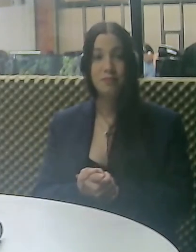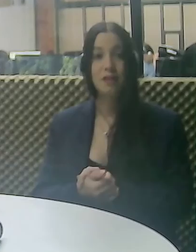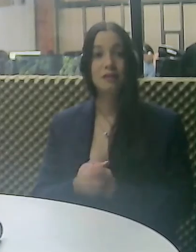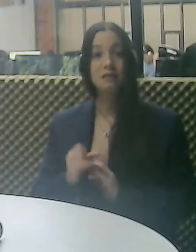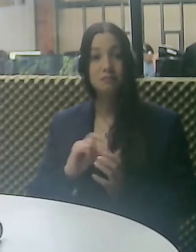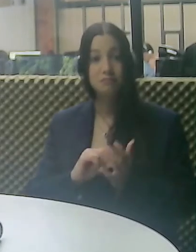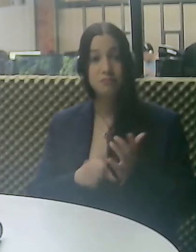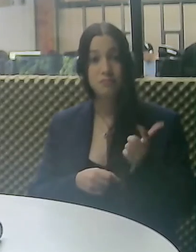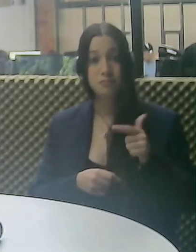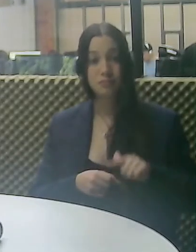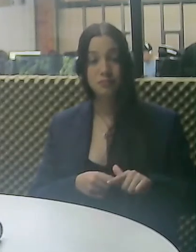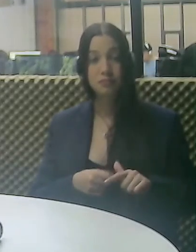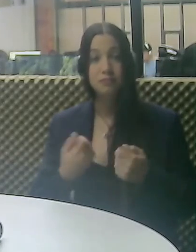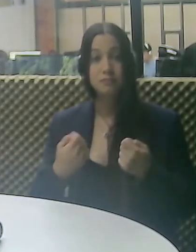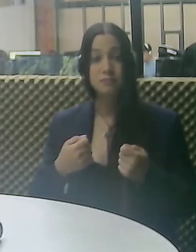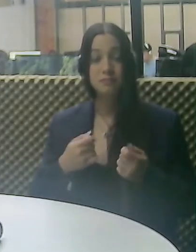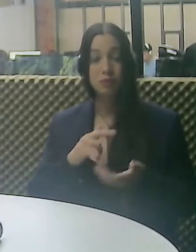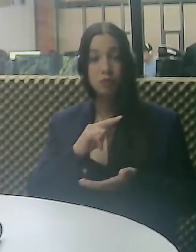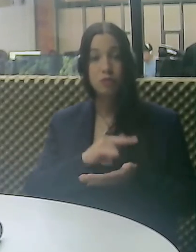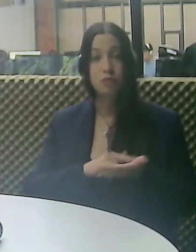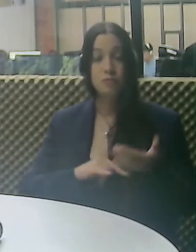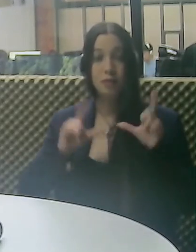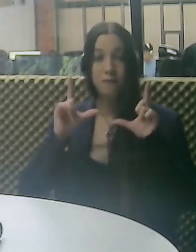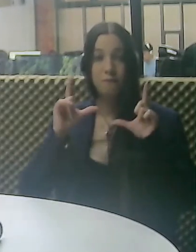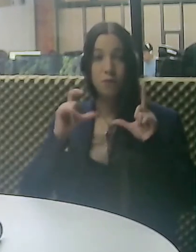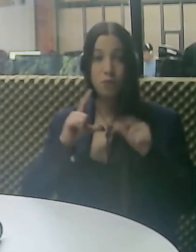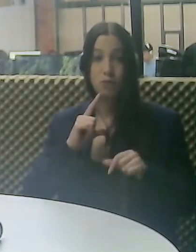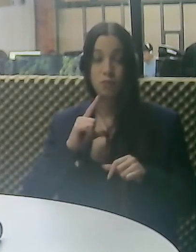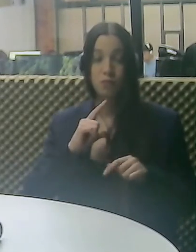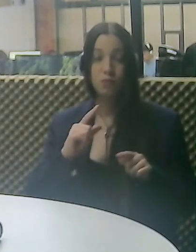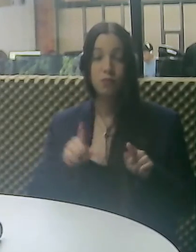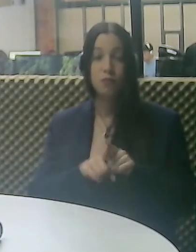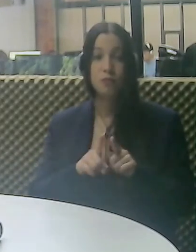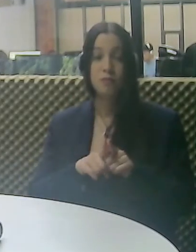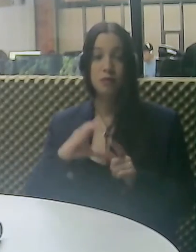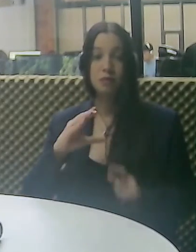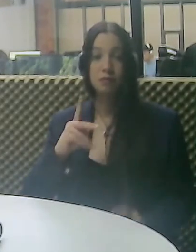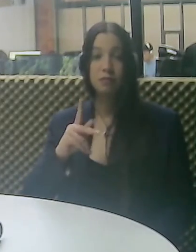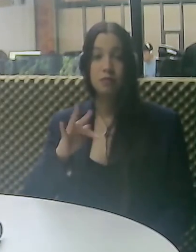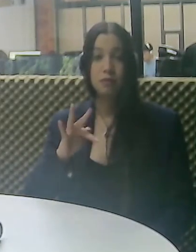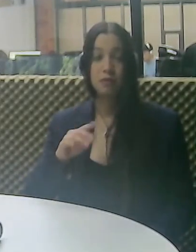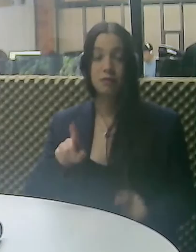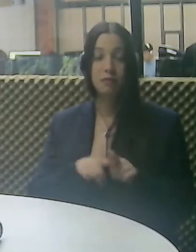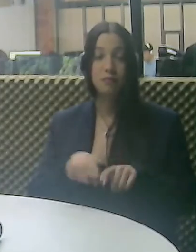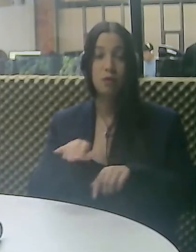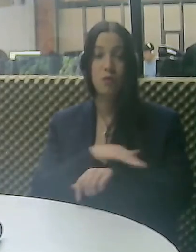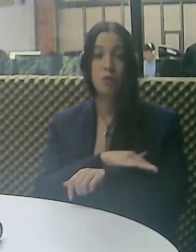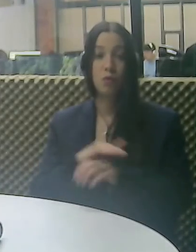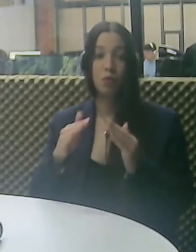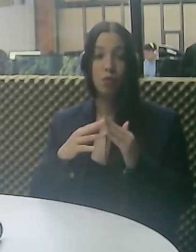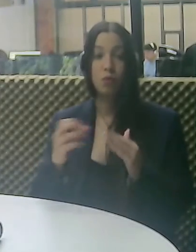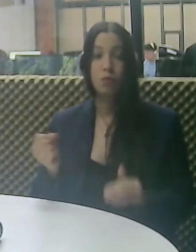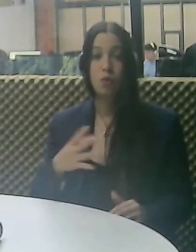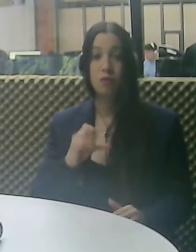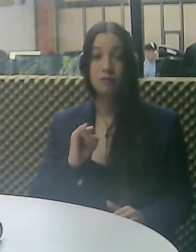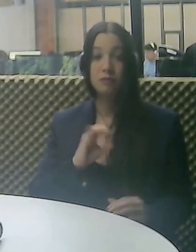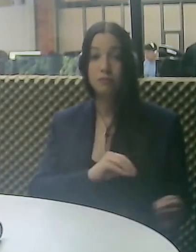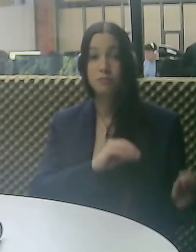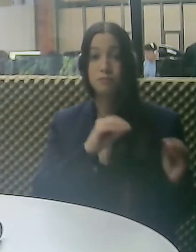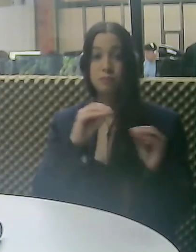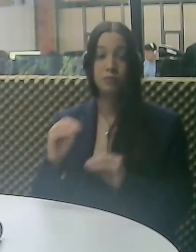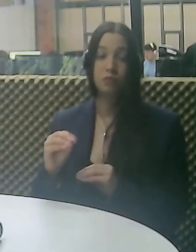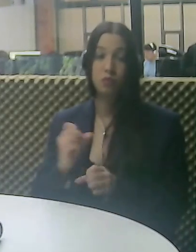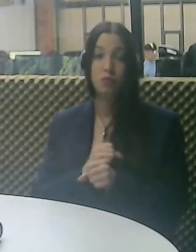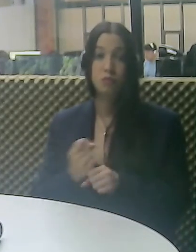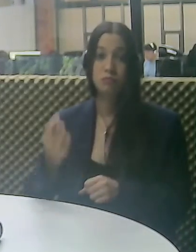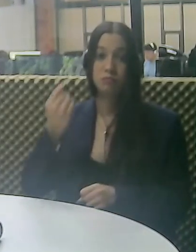se recadastrar, você deve apresentar documento de identificação com foto, CPF e comprovante de endereço recente, caso tenha se mudado